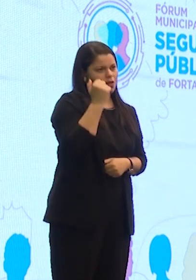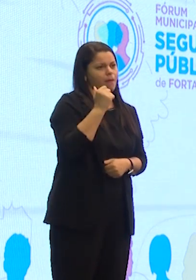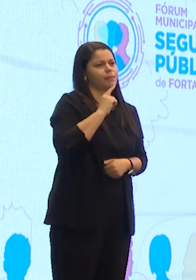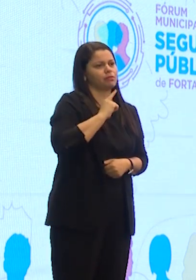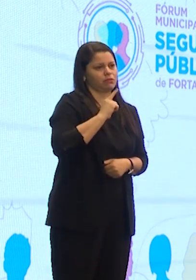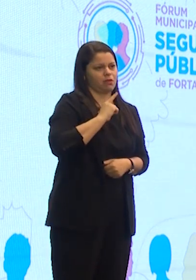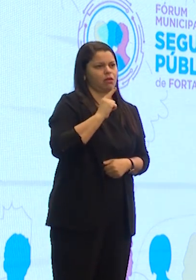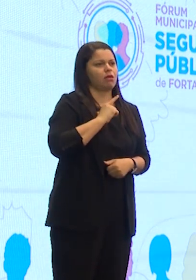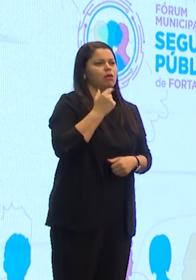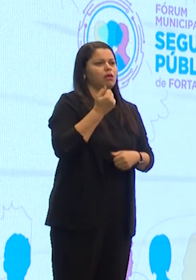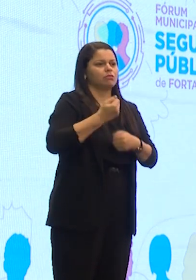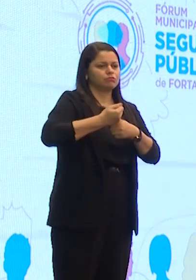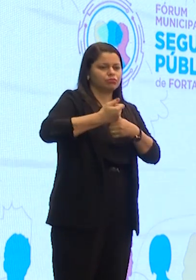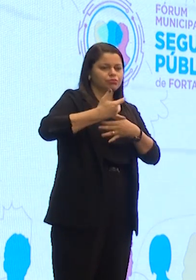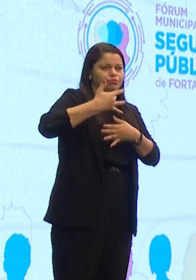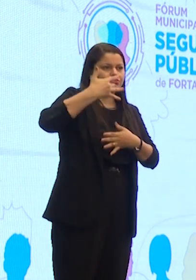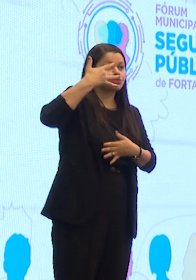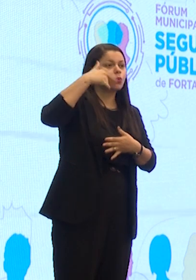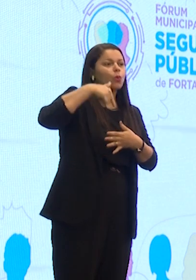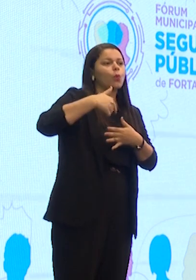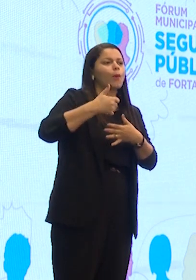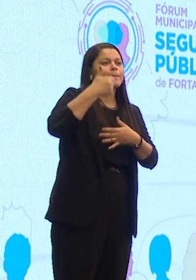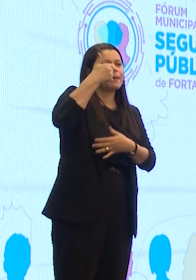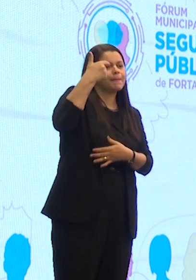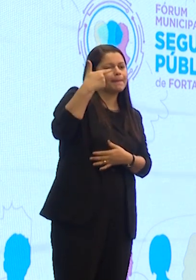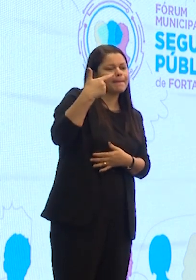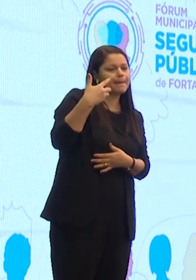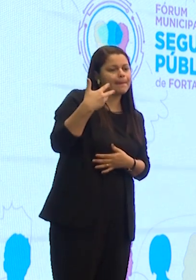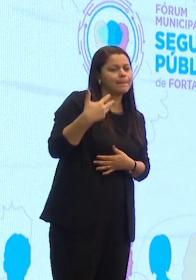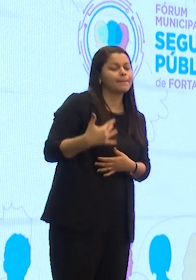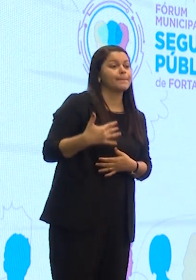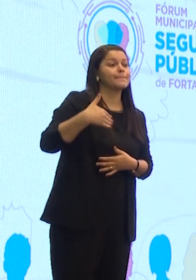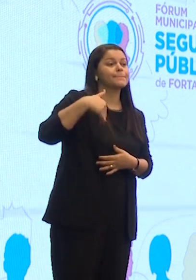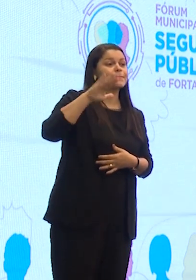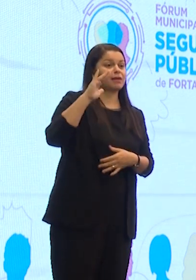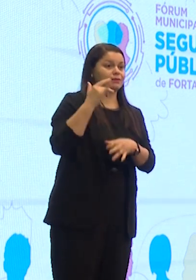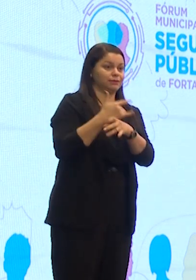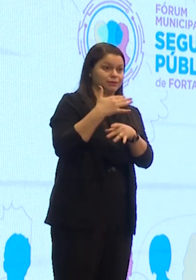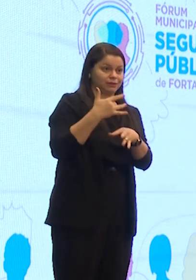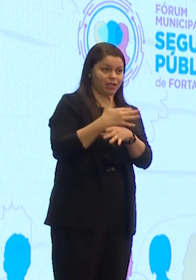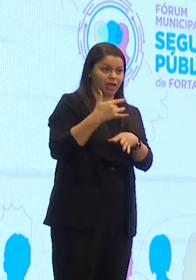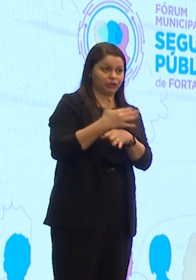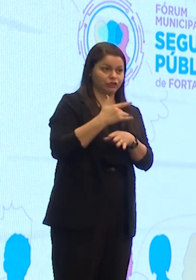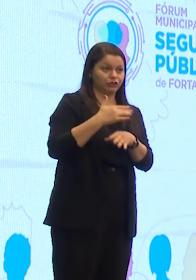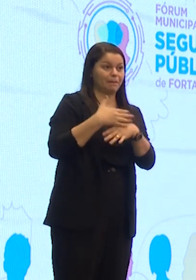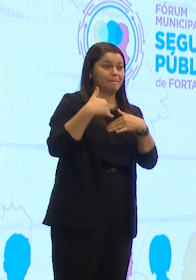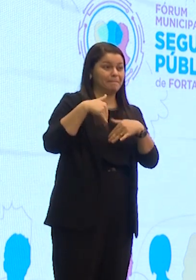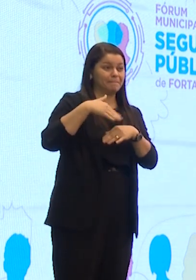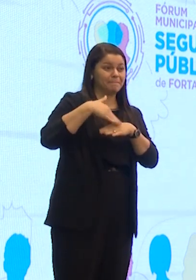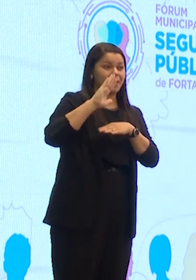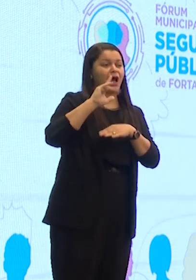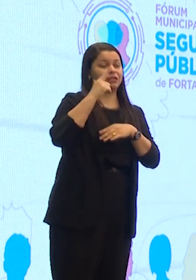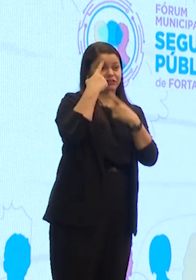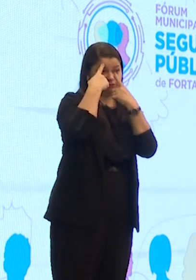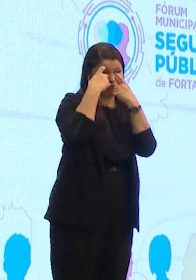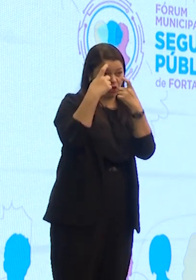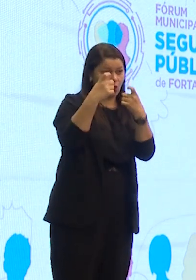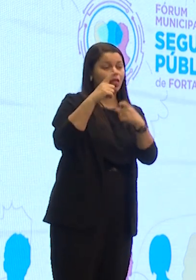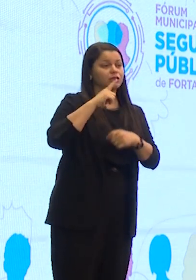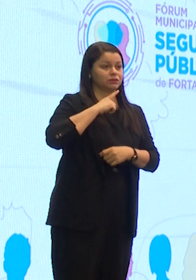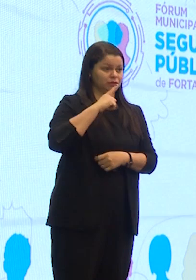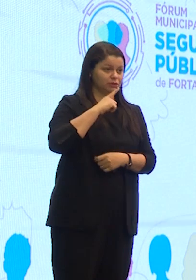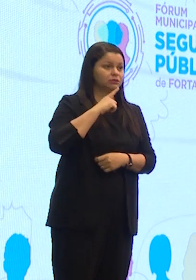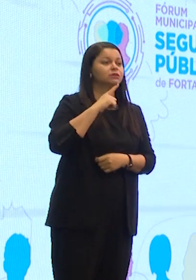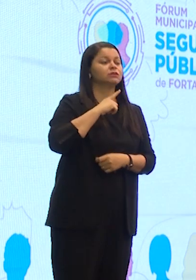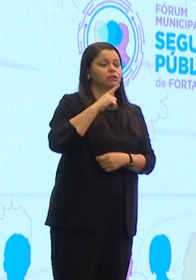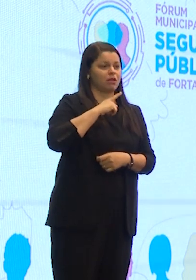do mundo. Nós temos nesse ranking Feira de Santana, na Bahia, Manaus, no meu estado de origem,